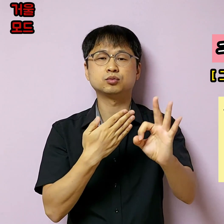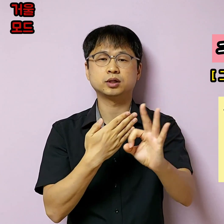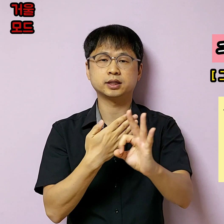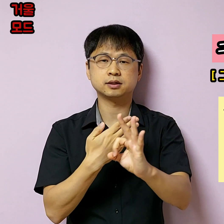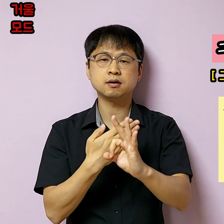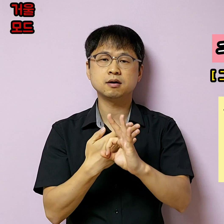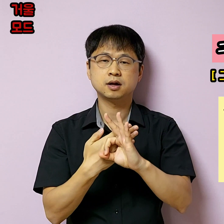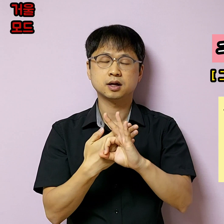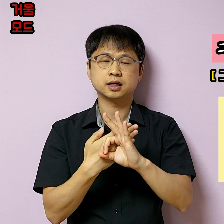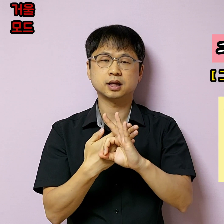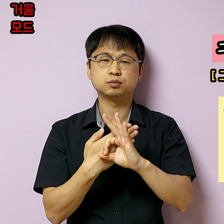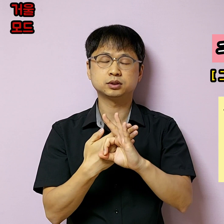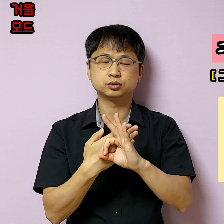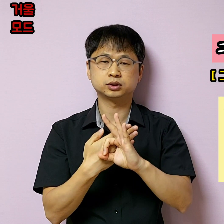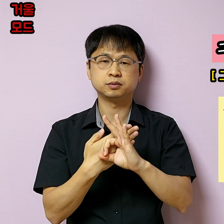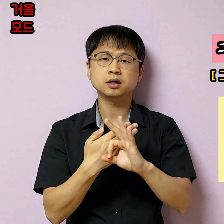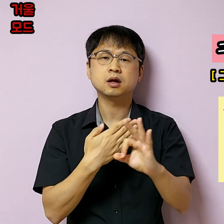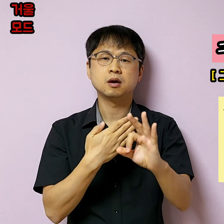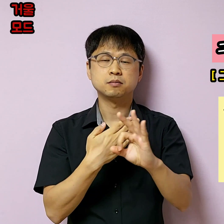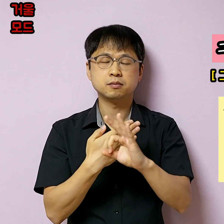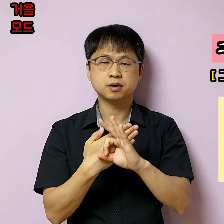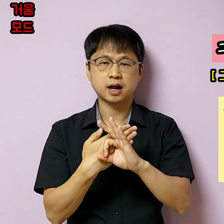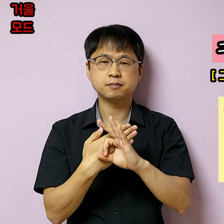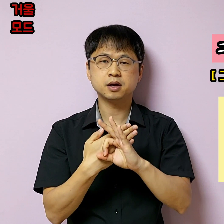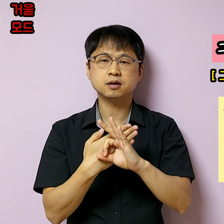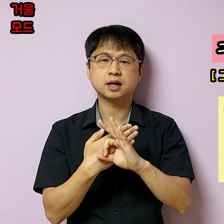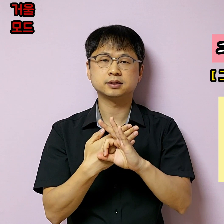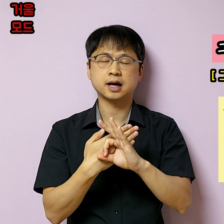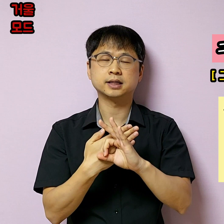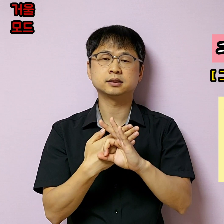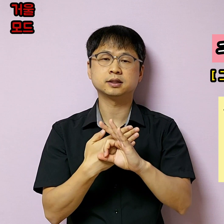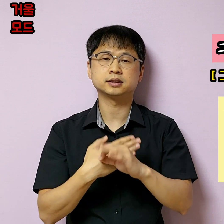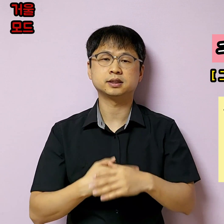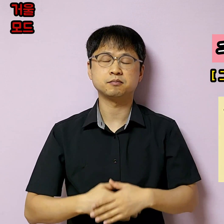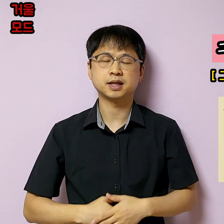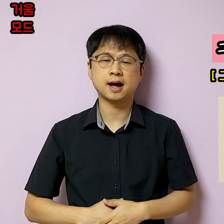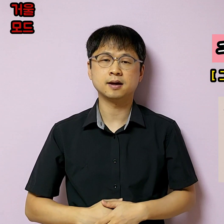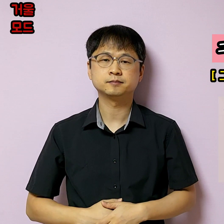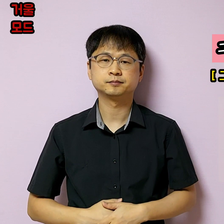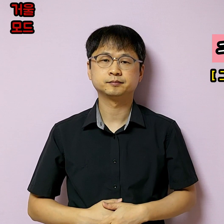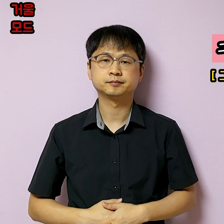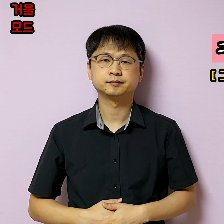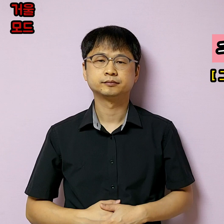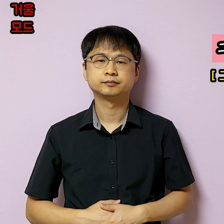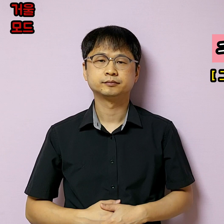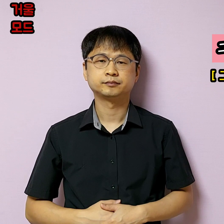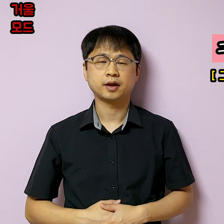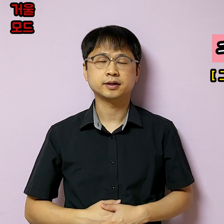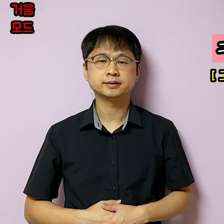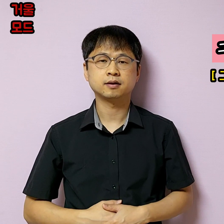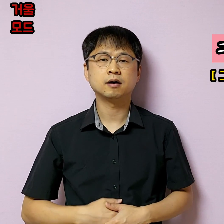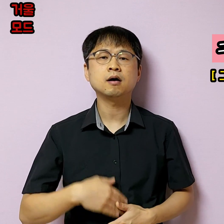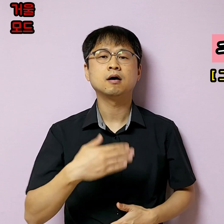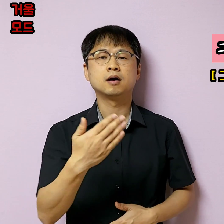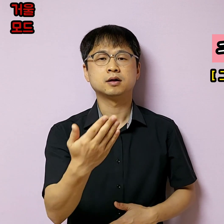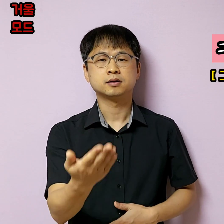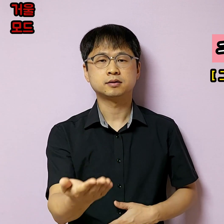둥글게 해서 갖다 붙여주시면 뭐뭐라면 하는 가정의 뜻이 됩니다. 네, 그래서